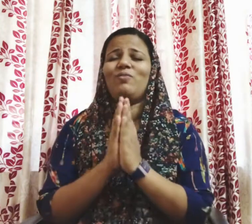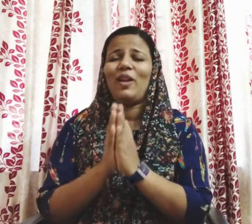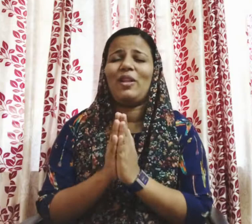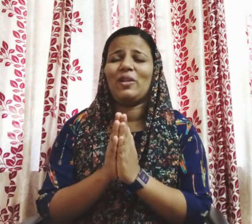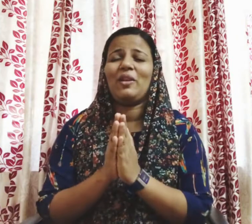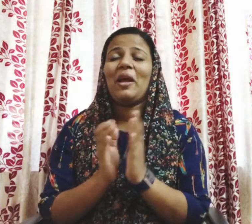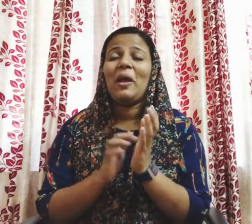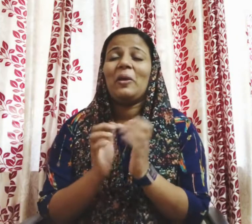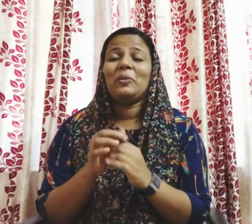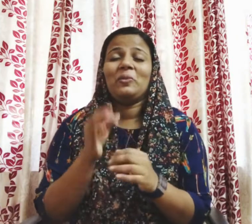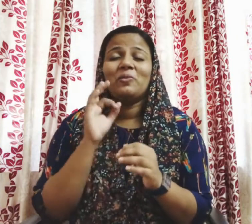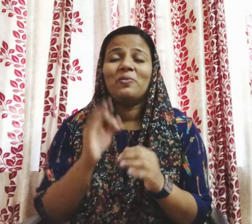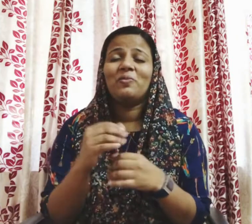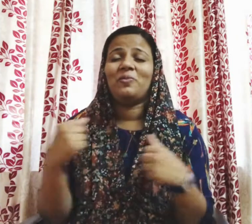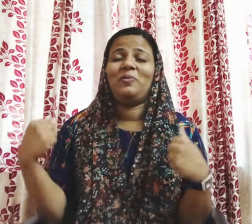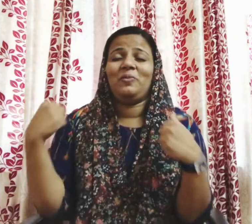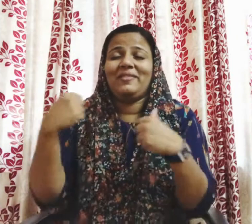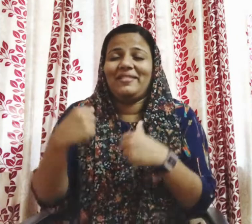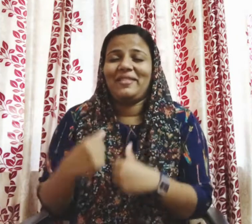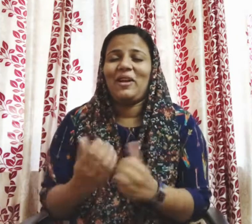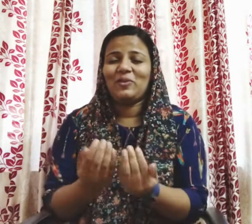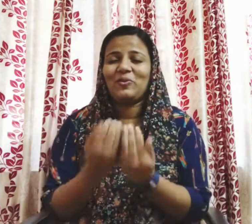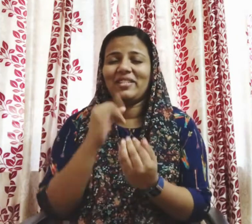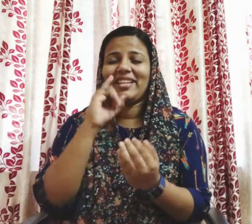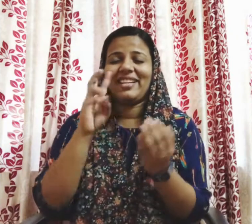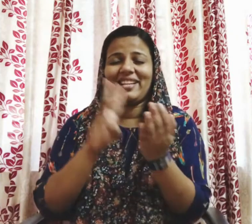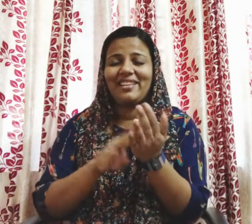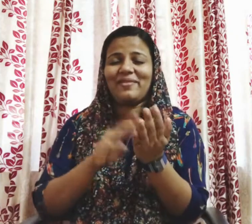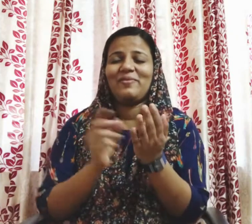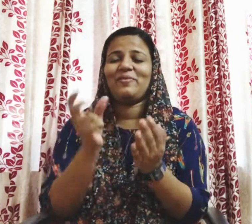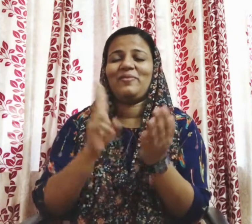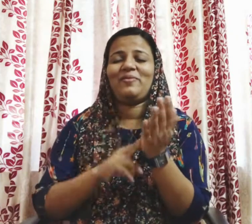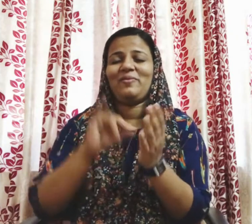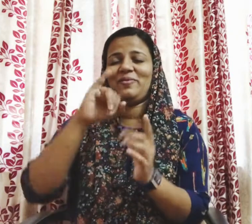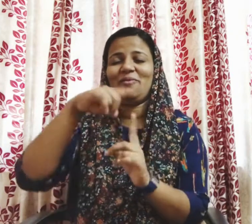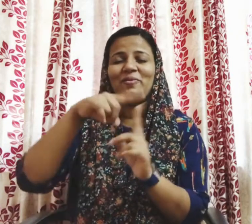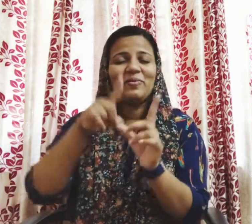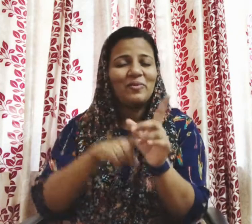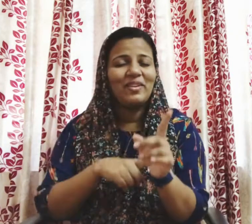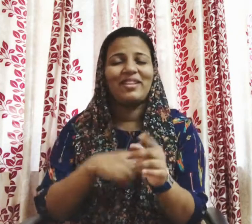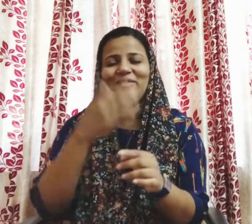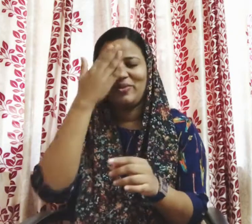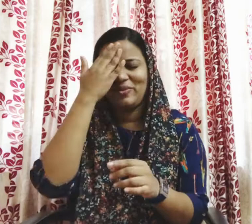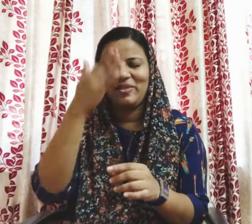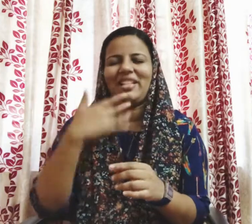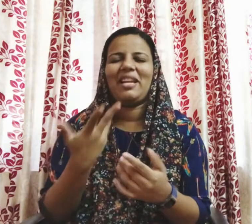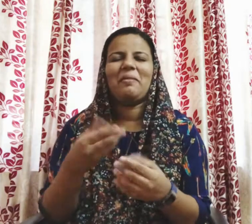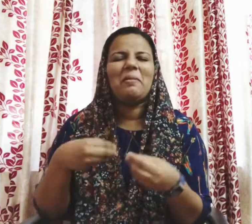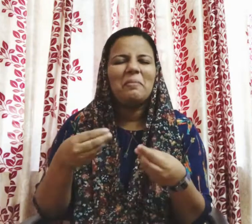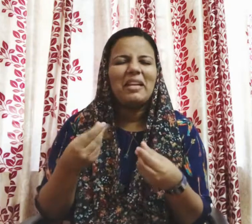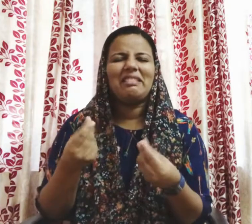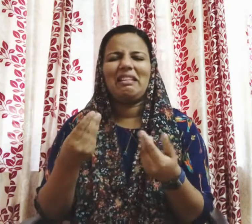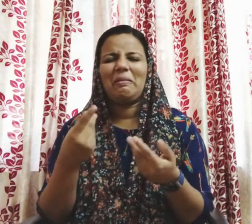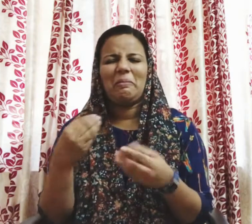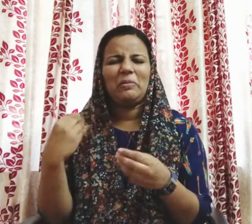വേണ്ടി പ്രാർത്ഥിക്കുന്നു. കർത്താവ് കൊടുക്കുന്ന സൂപ്പർ നാച്ചുറൽ ജാക്കറ്റിനായിട്ട് ഇമ്മ്യൂണിറ്റി ഗാർഡ് സ്തോത്രം. കഥാവെ ഇന്ന് സാമ്പത്തിക ബുദ്ധിമുട്ടിലൂടെ കടന്നുപോകുന്നവർക്ക് വിടുതൽ